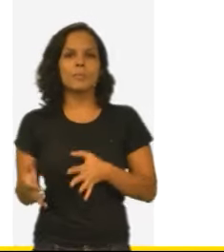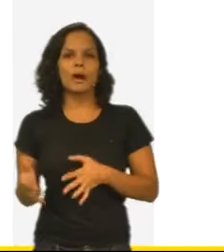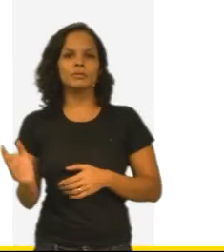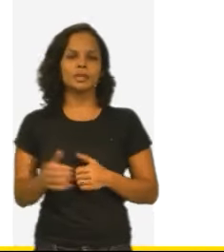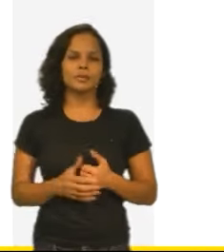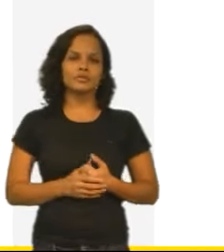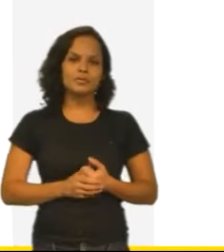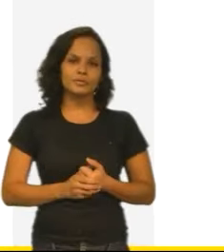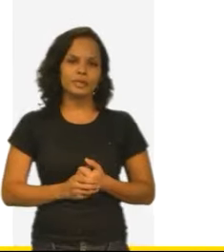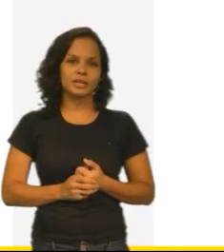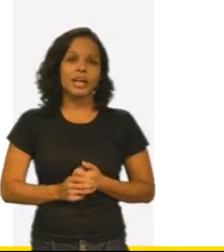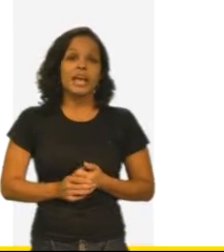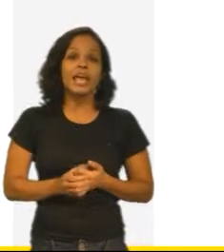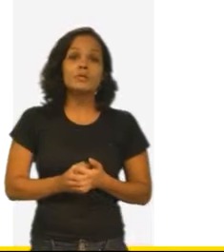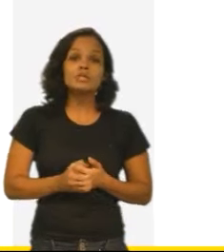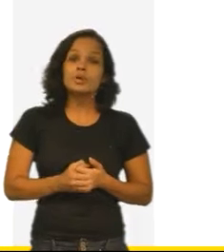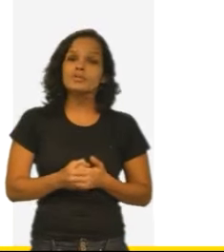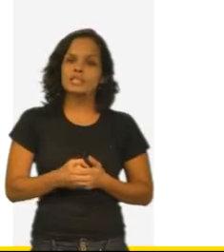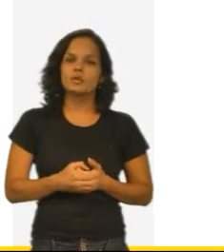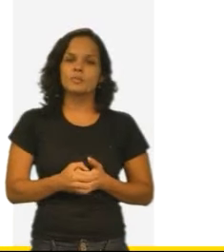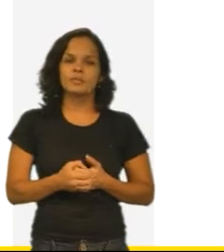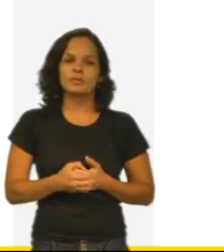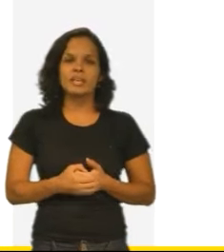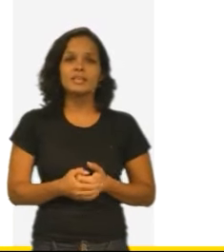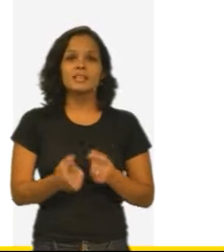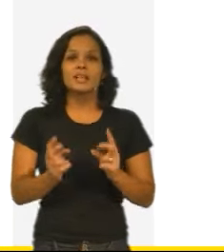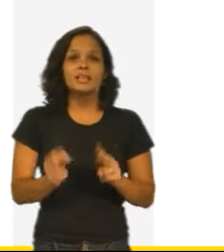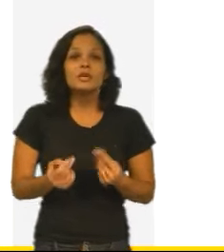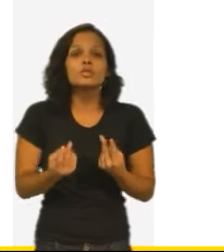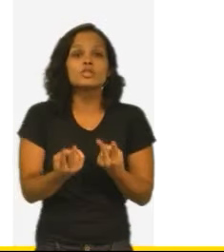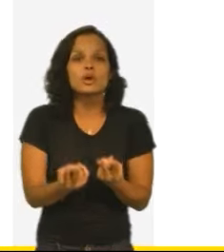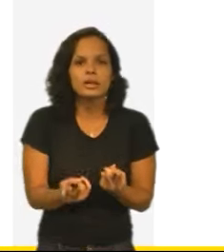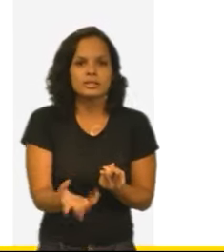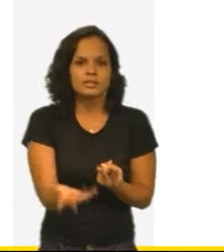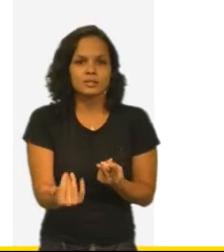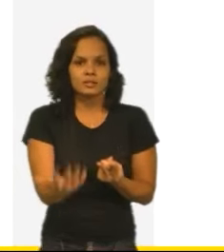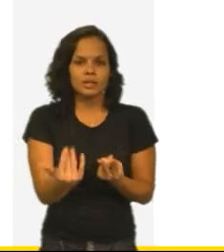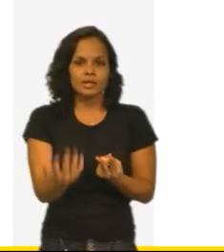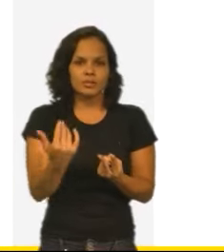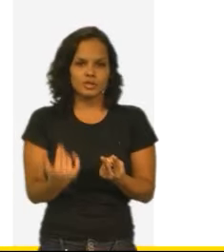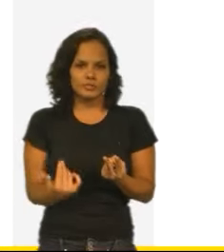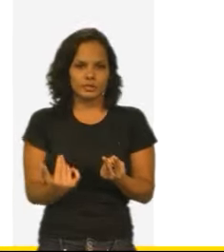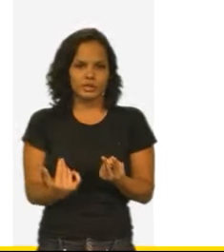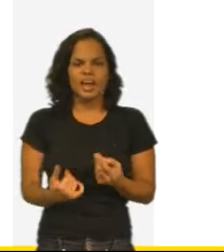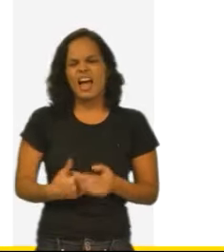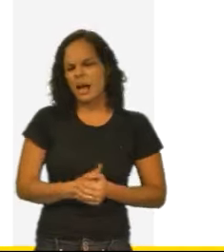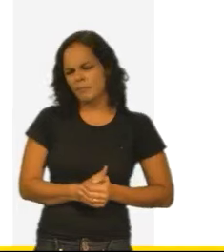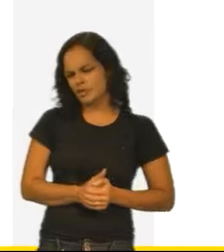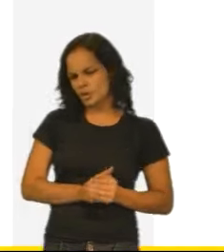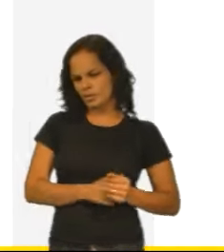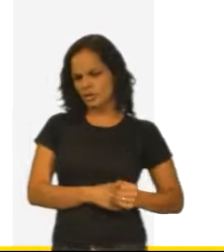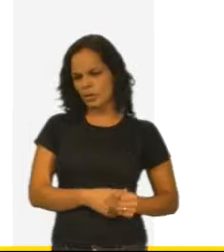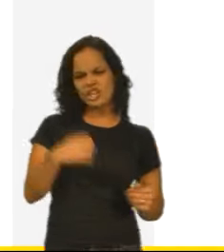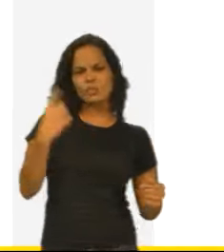mal teriam de vir, eu estou dizendo para vocês que os dois teriam de vir. Ah, professora, mas eu acho que é um